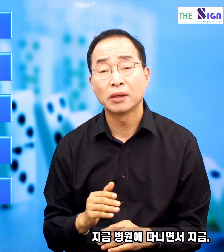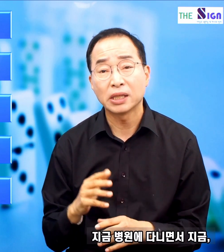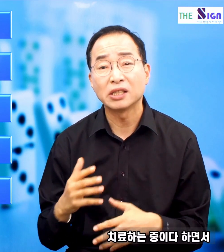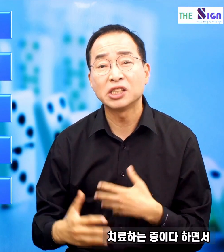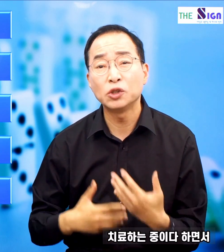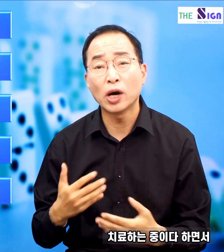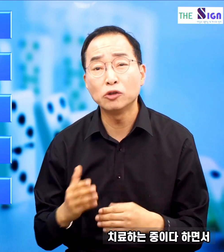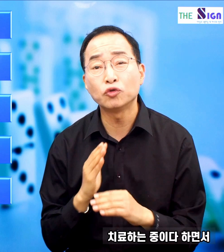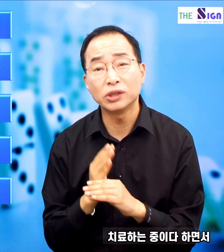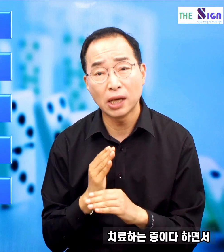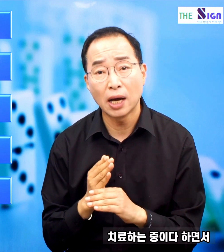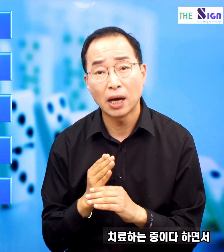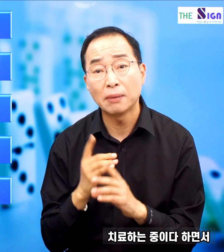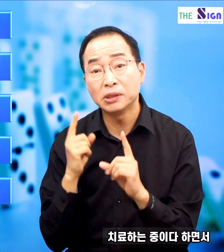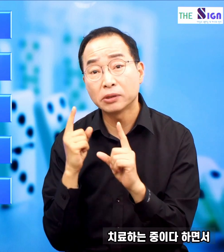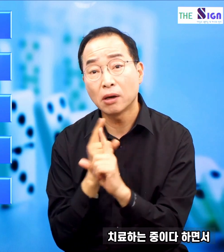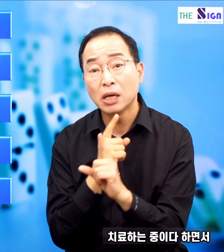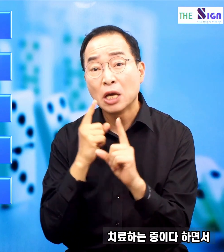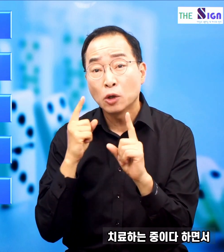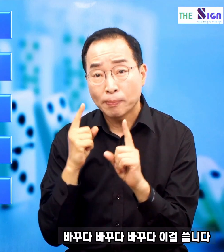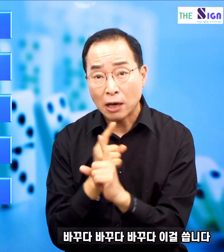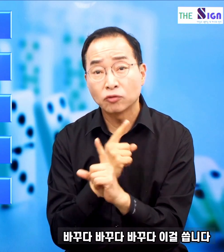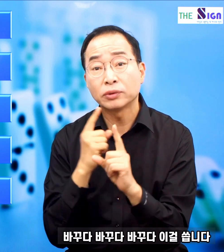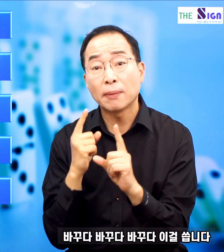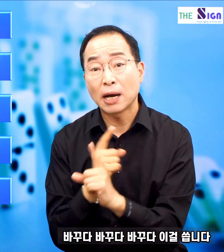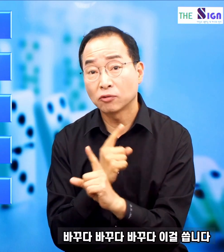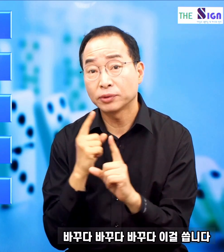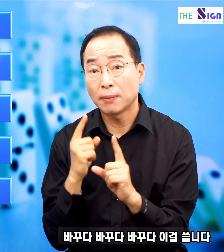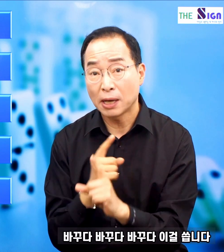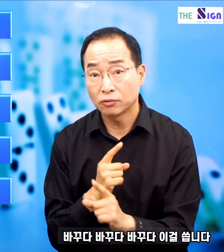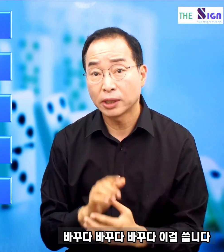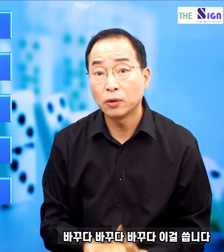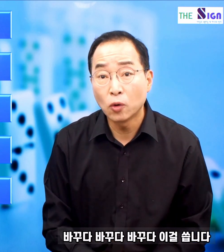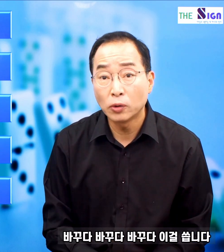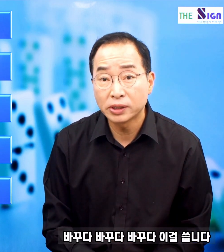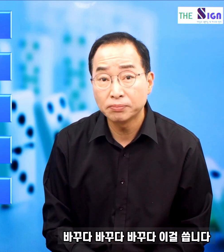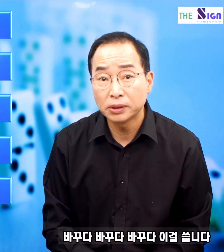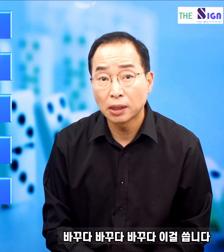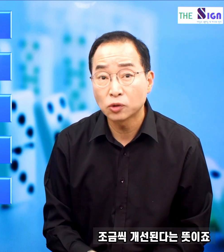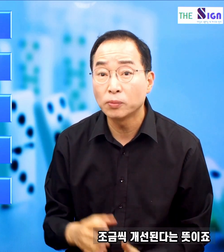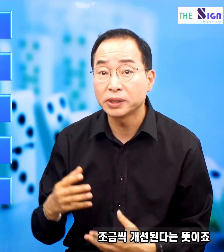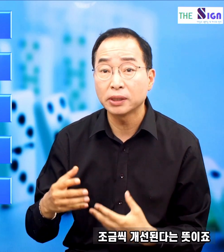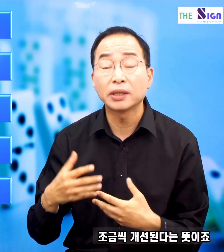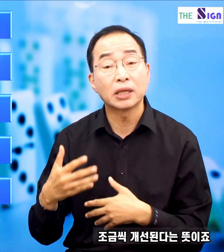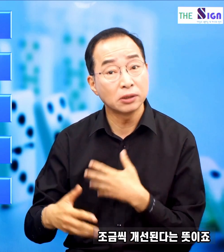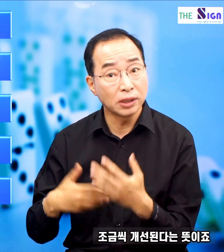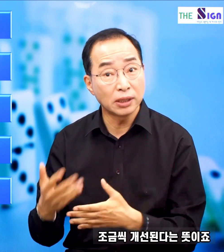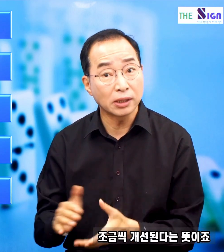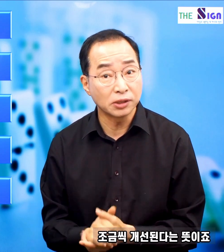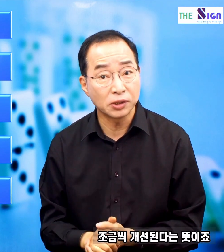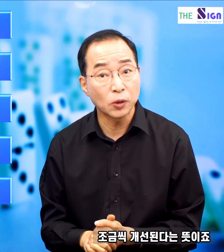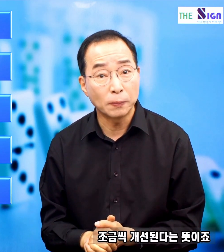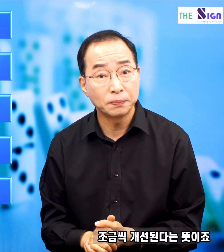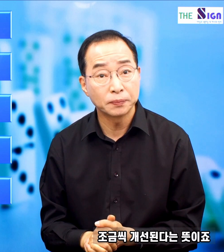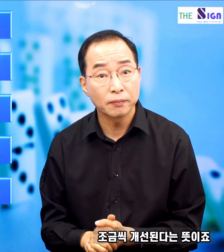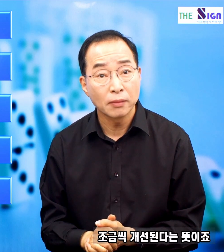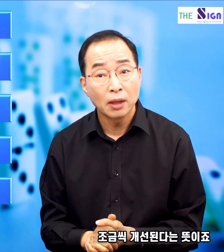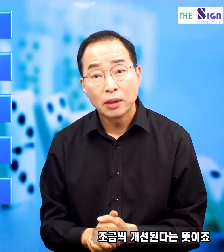자, 치료하는 중이다 하면서 바꾸다 이걸 씁니다. 조금씩 개선된다는 뜻이죠. 그